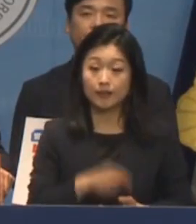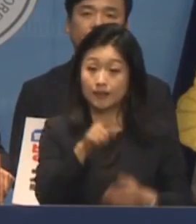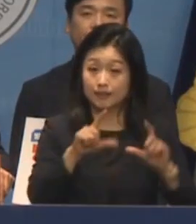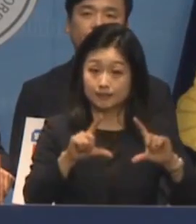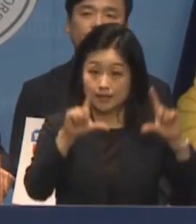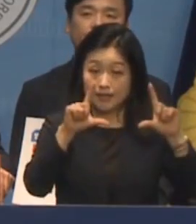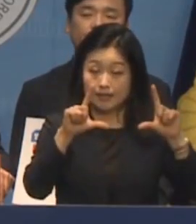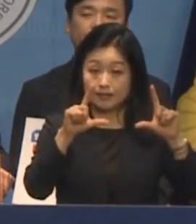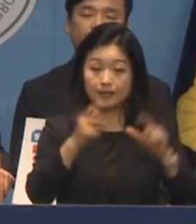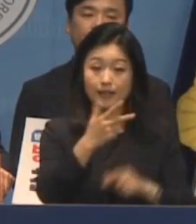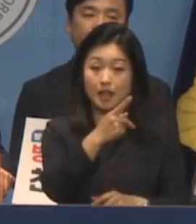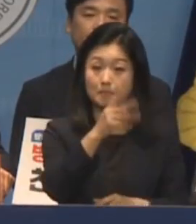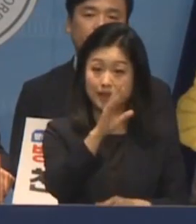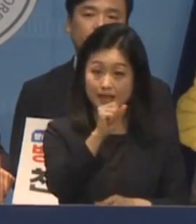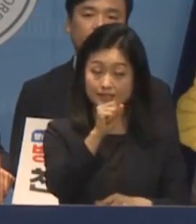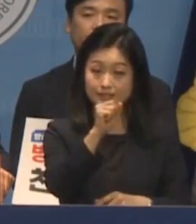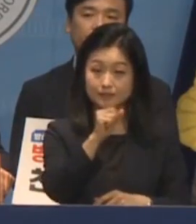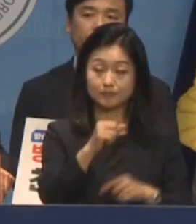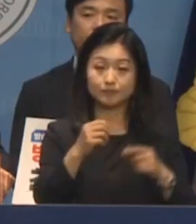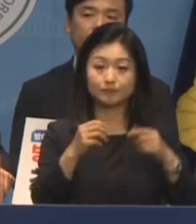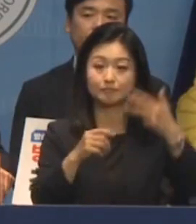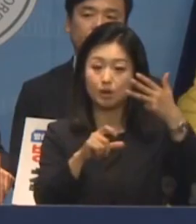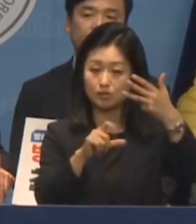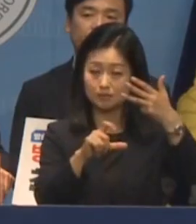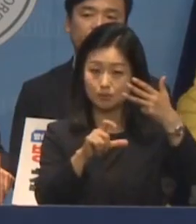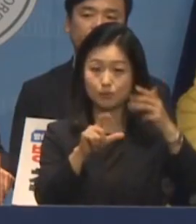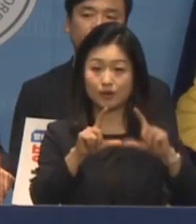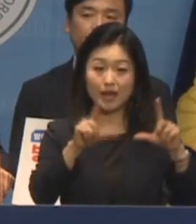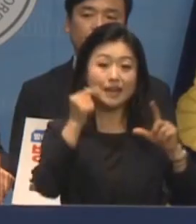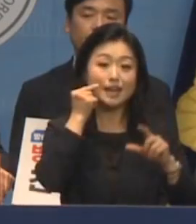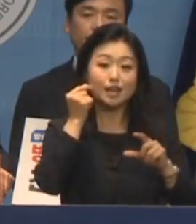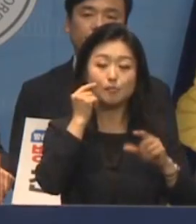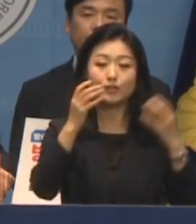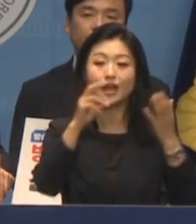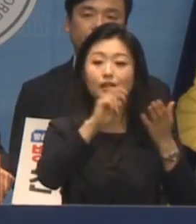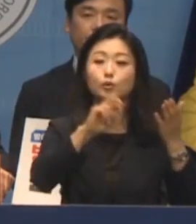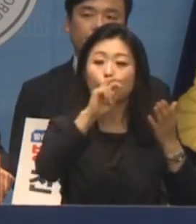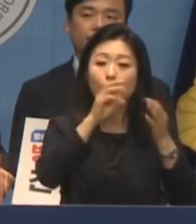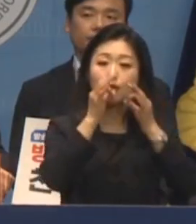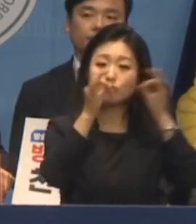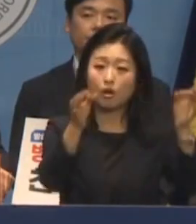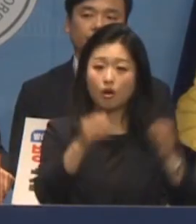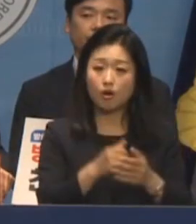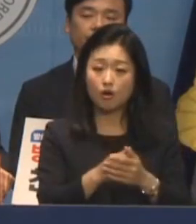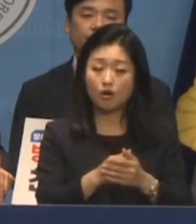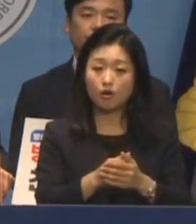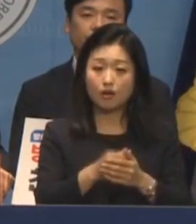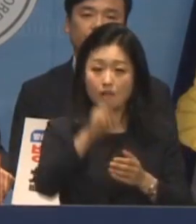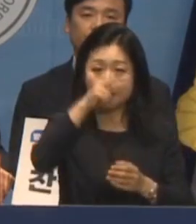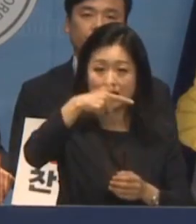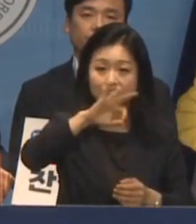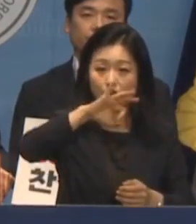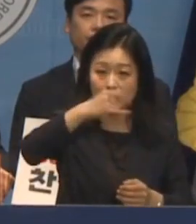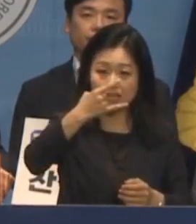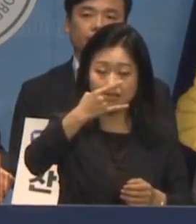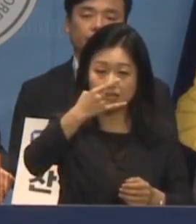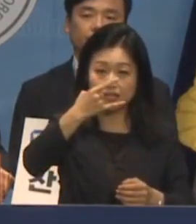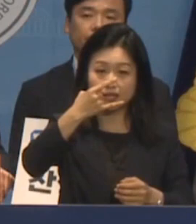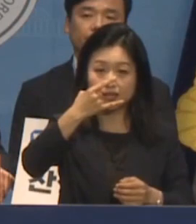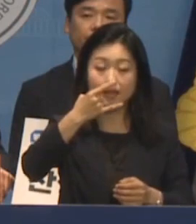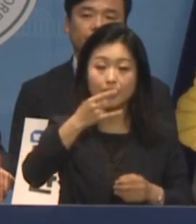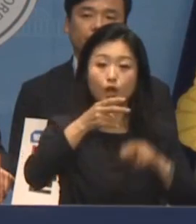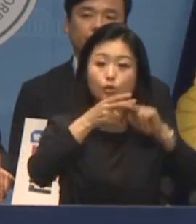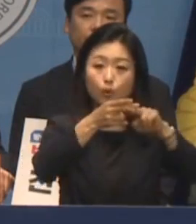그날 KBS에서 광복절날 기미가요가 나오고 박정희 독재 정권을 찬양하는